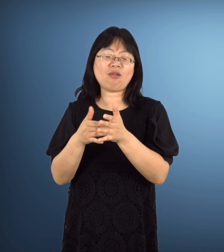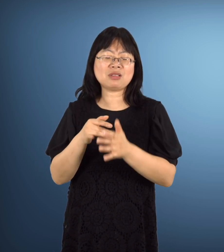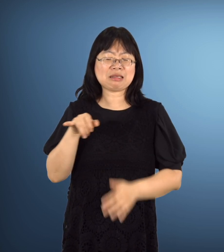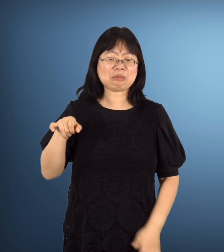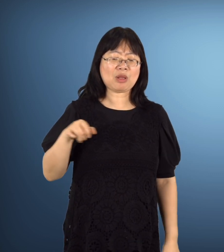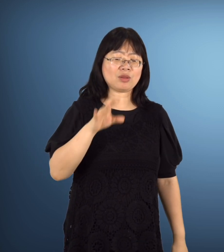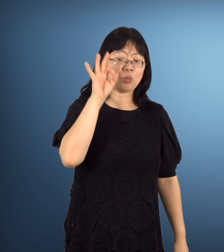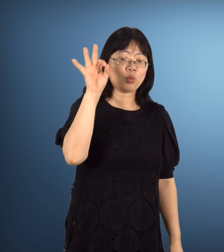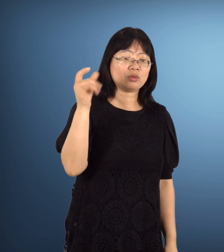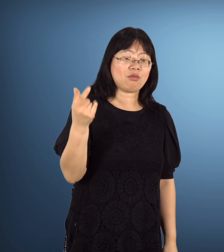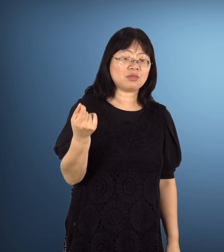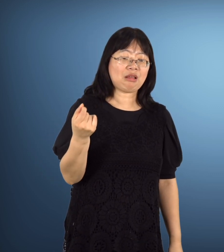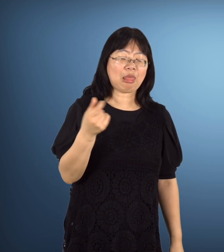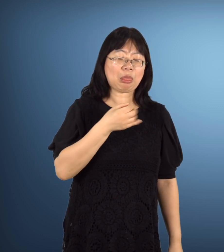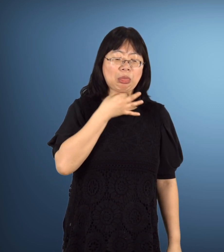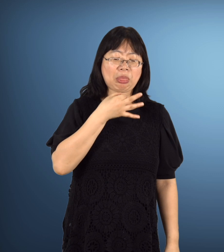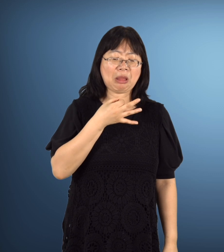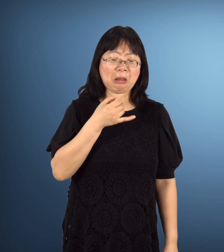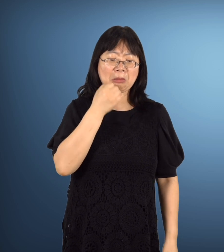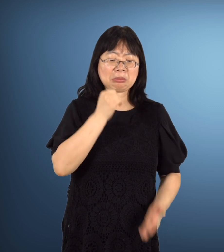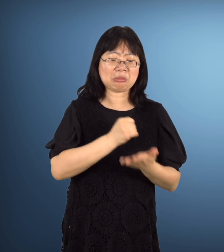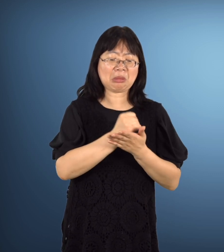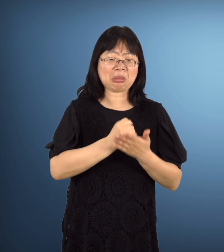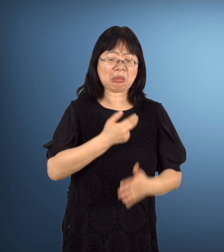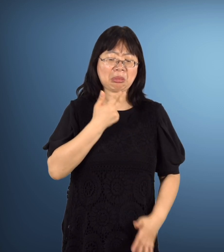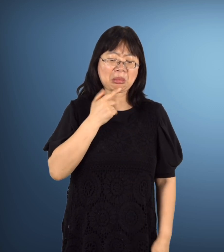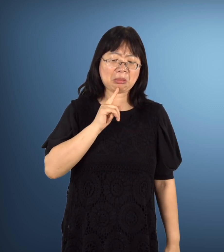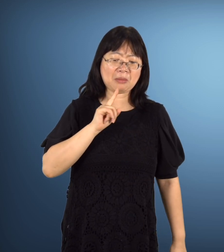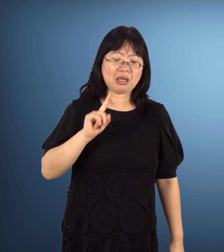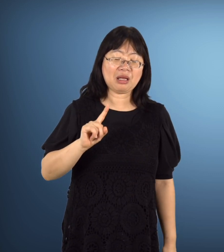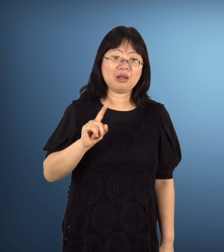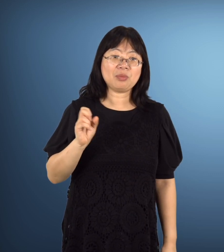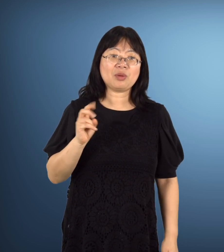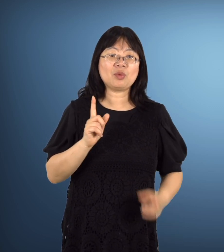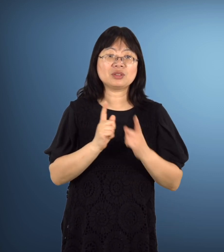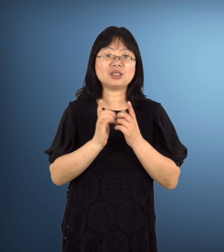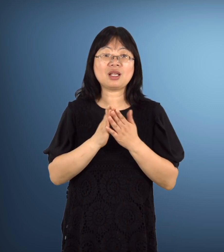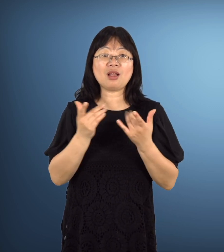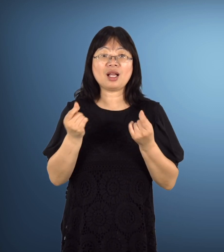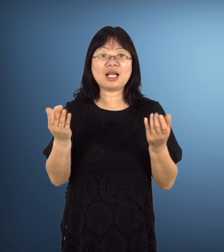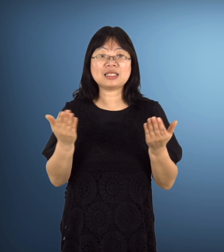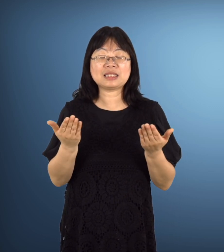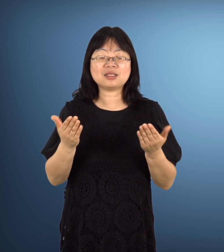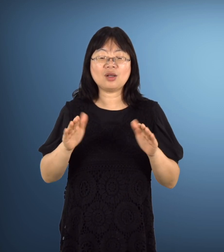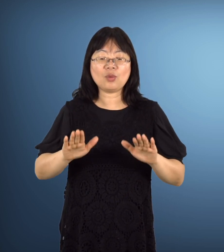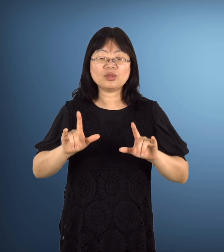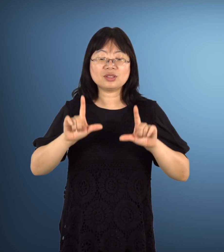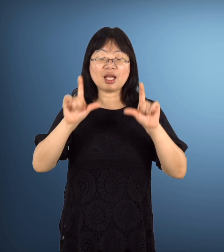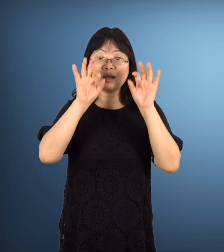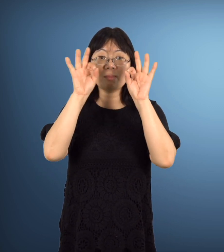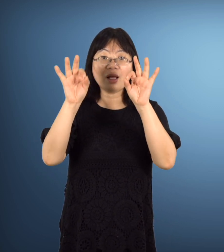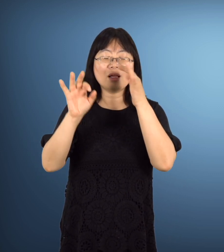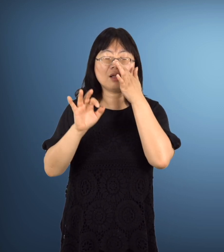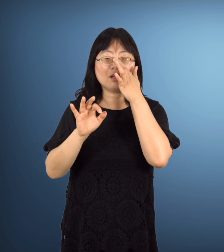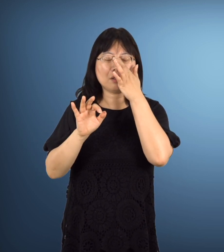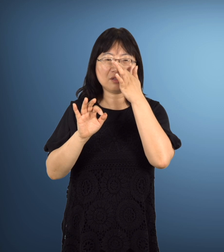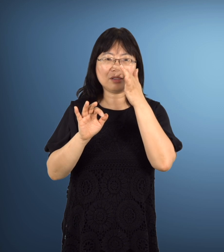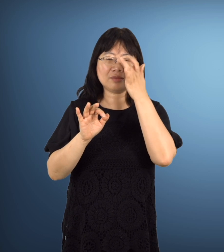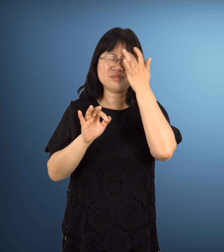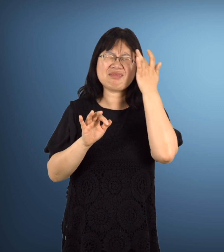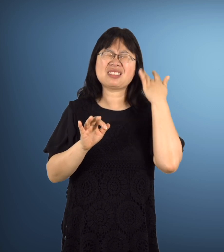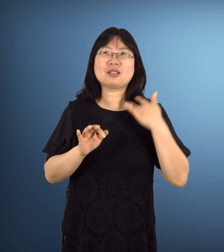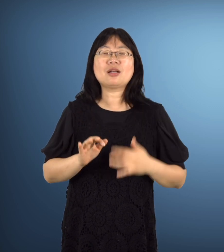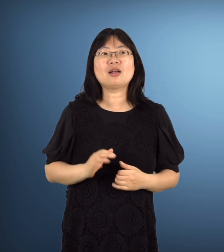보듯 침 뱉고 재수 없다고 그러고, 실제 이런 일들이 오늘날에도